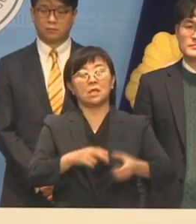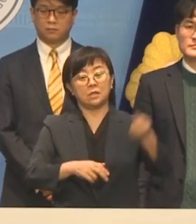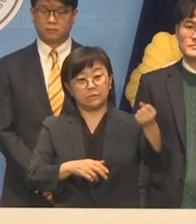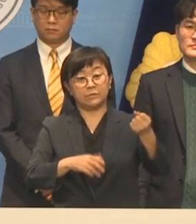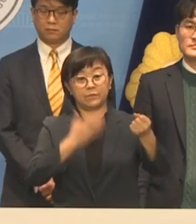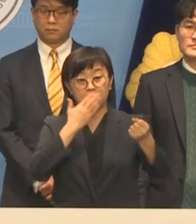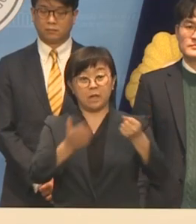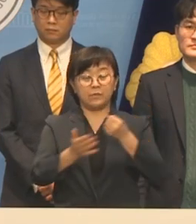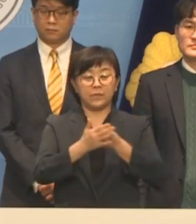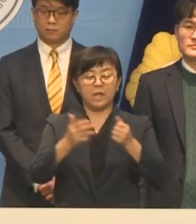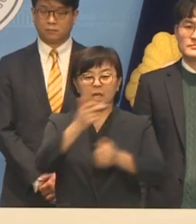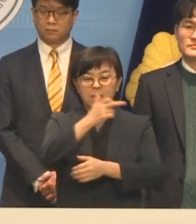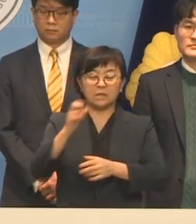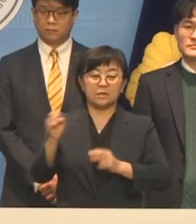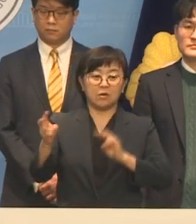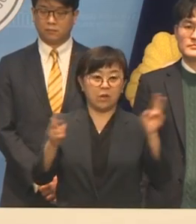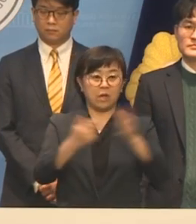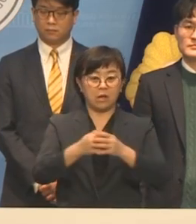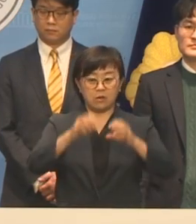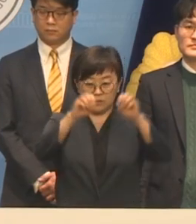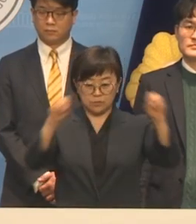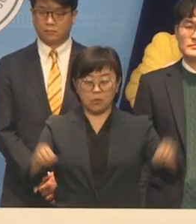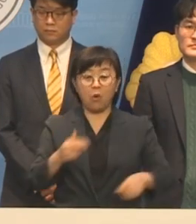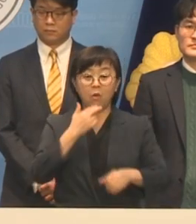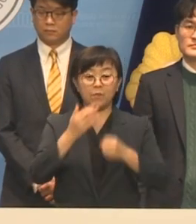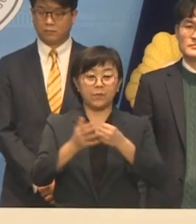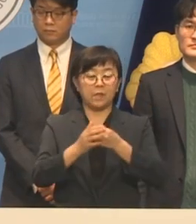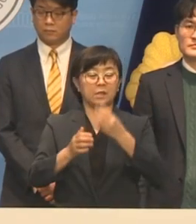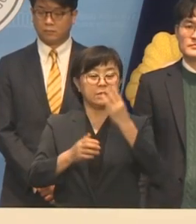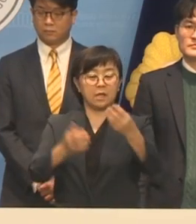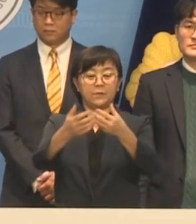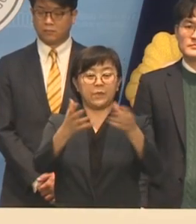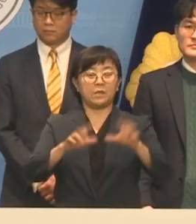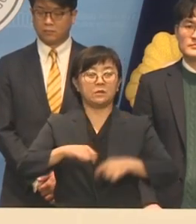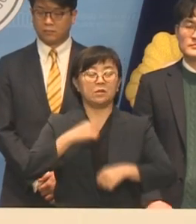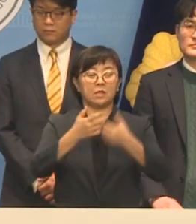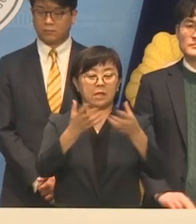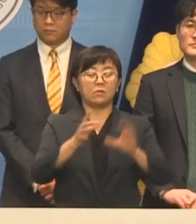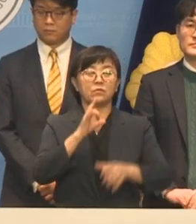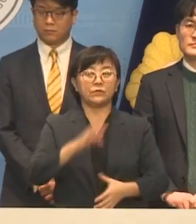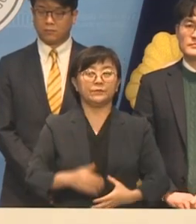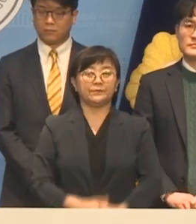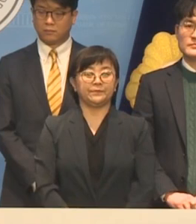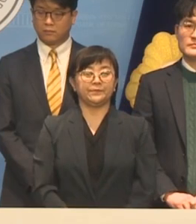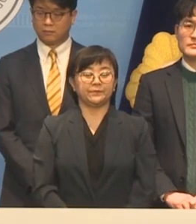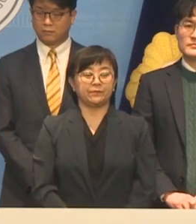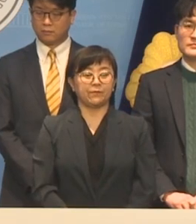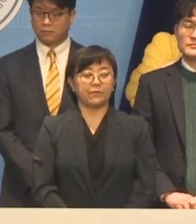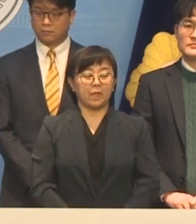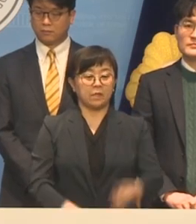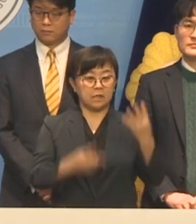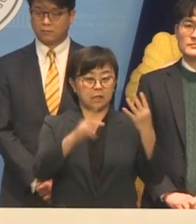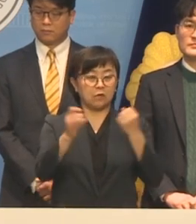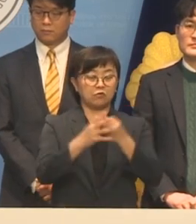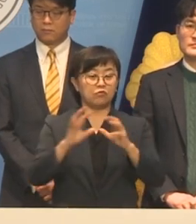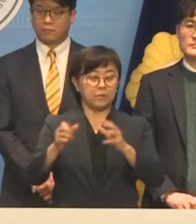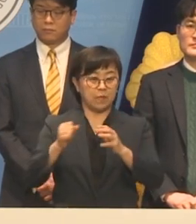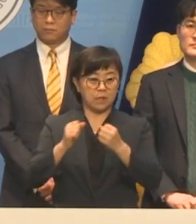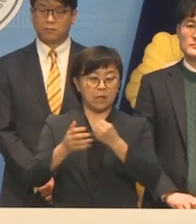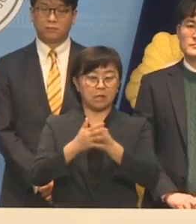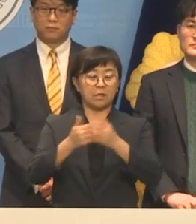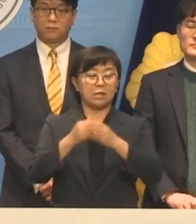중에 거대 양당으로 흡수되지 않은 정당은 제3당 정의당뿐입니다. 제4당 국민의당,